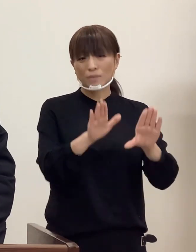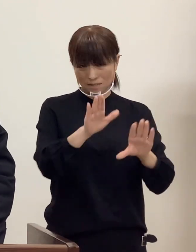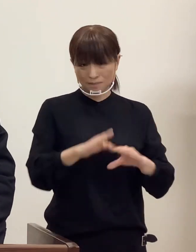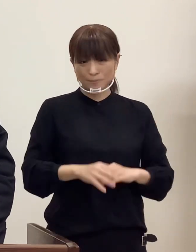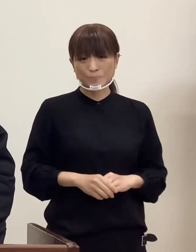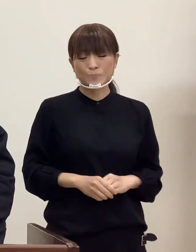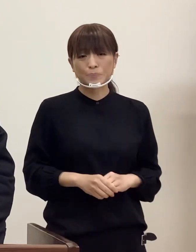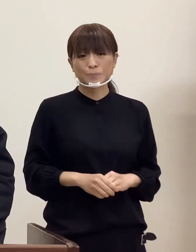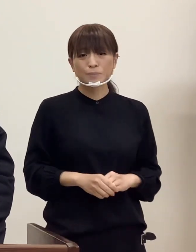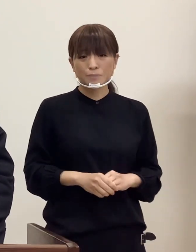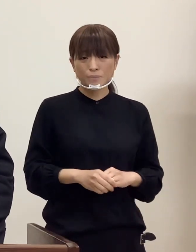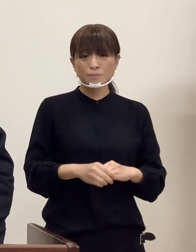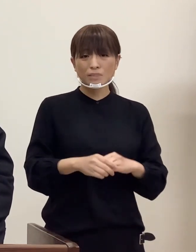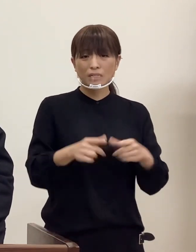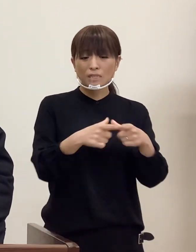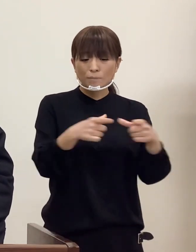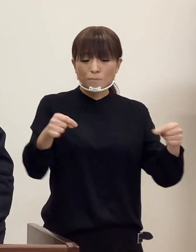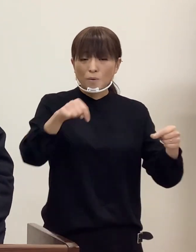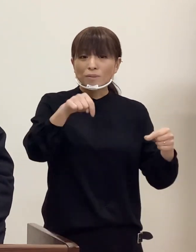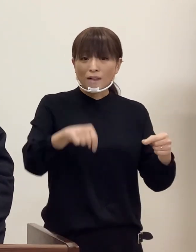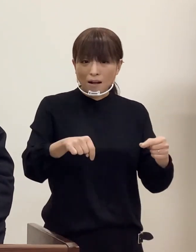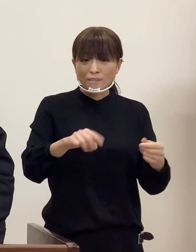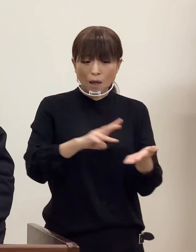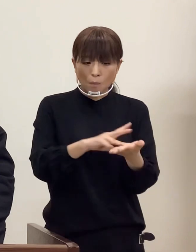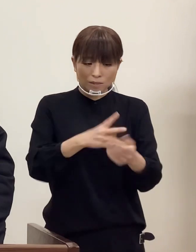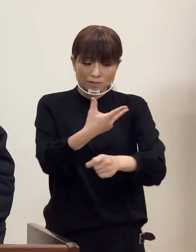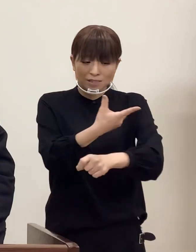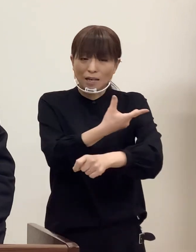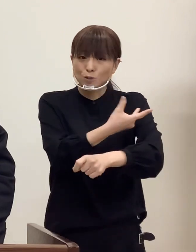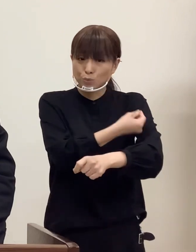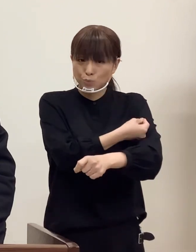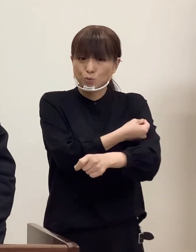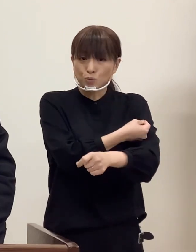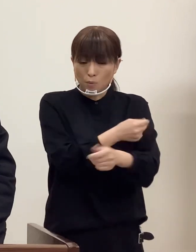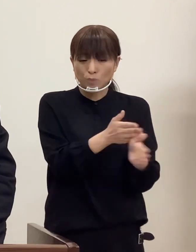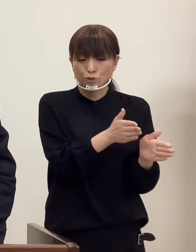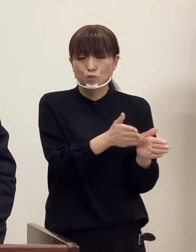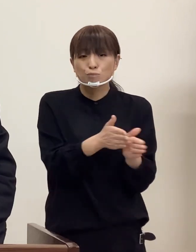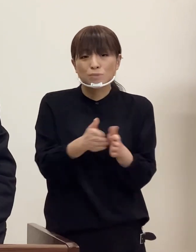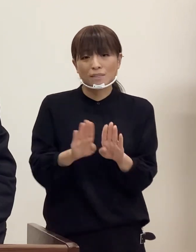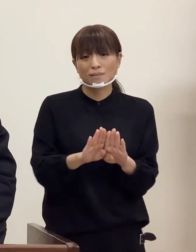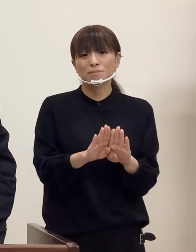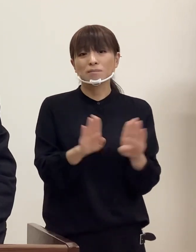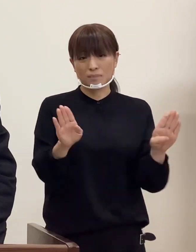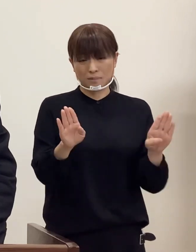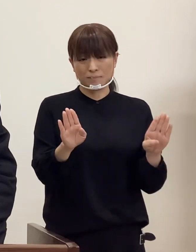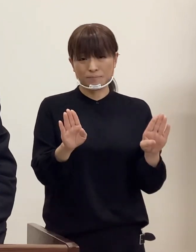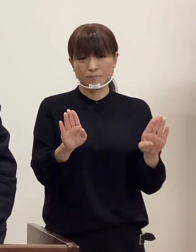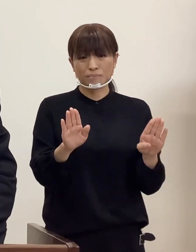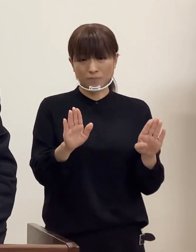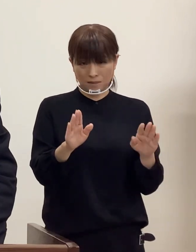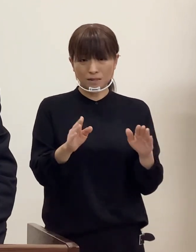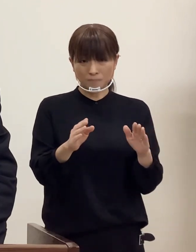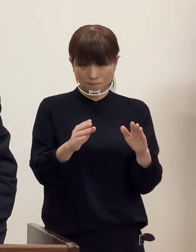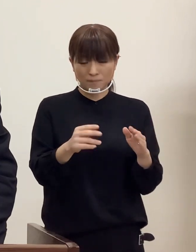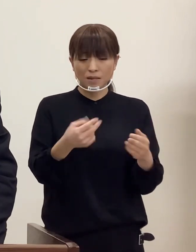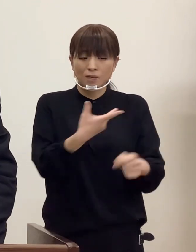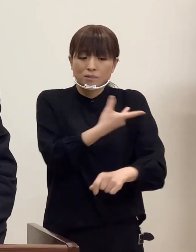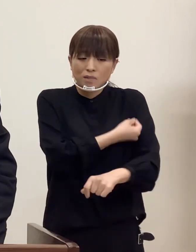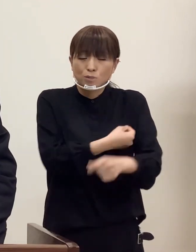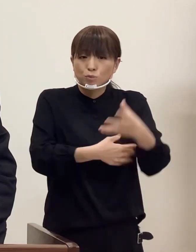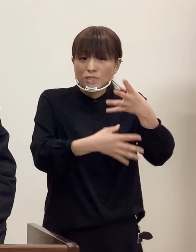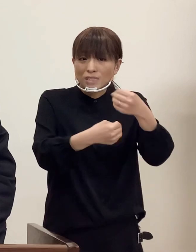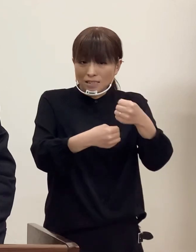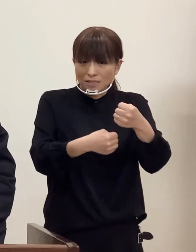。国内でもようやくワクチン接種に向けた準備が進められておりますが、接種時期につきましては